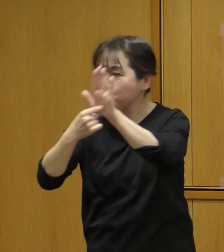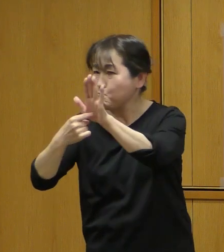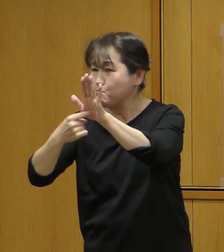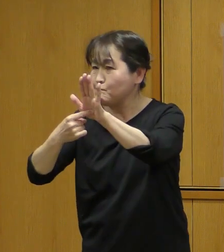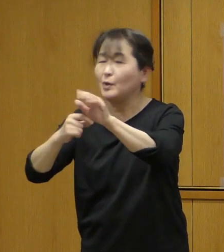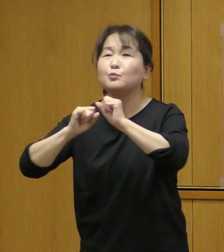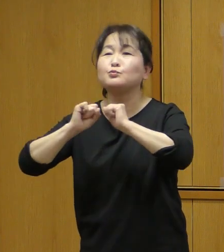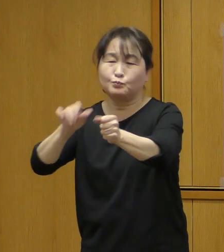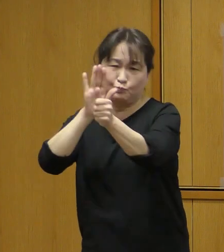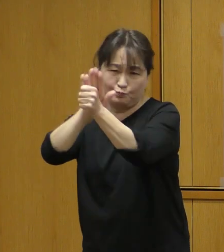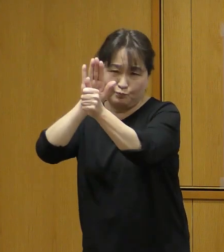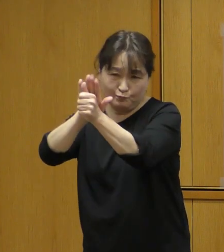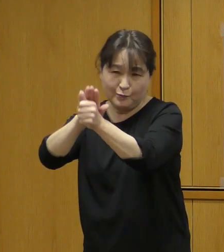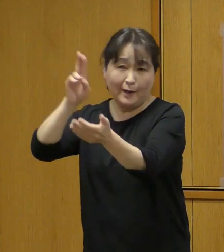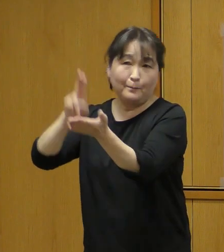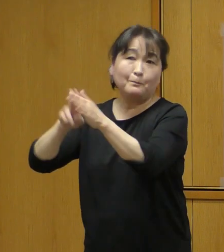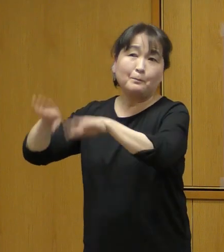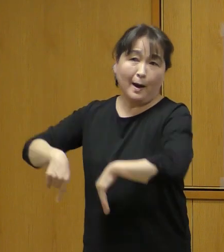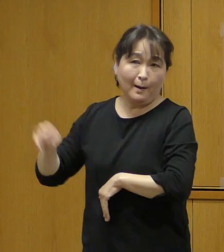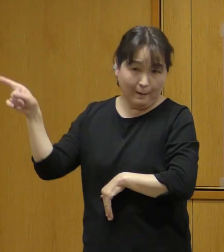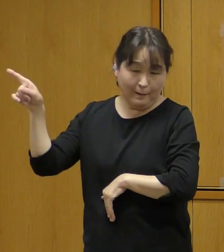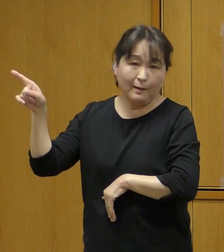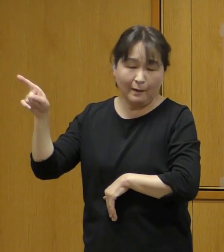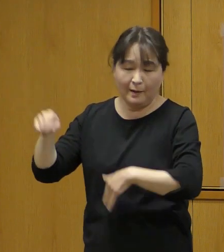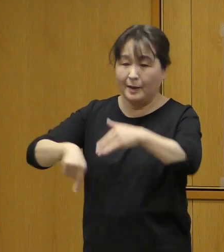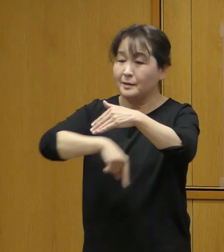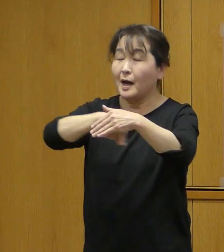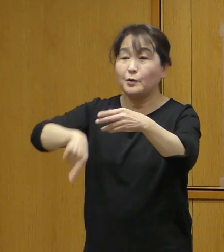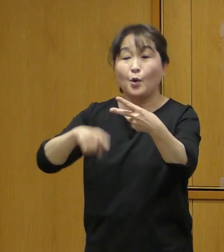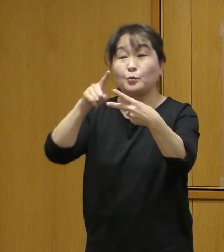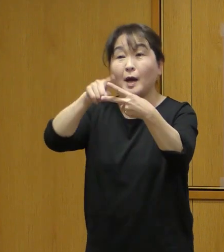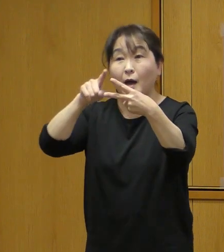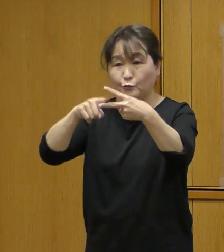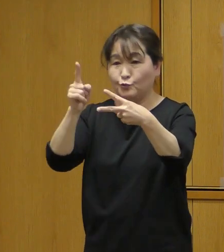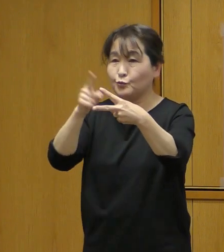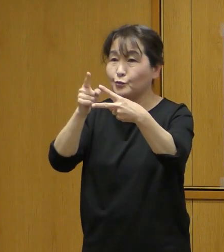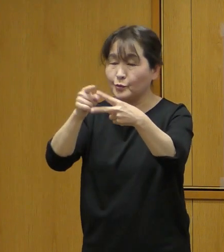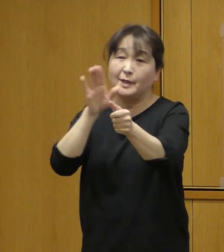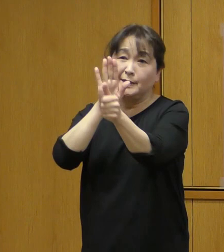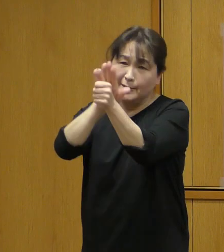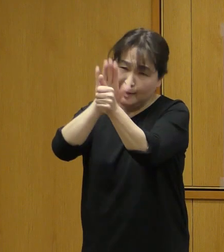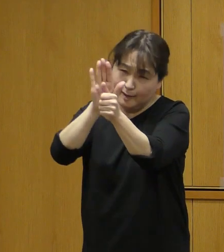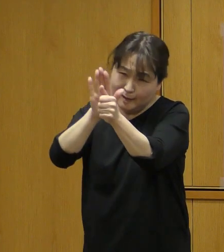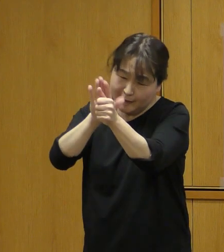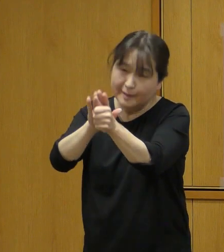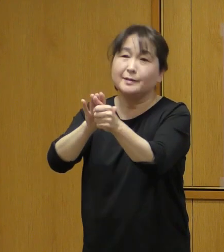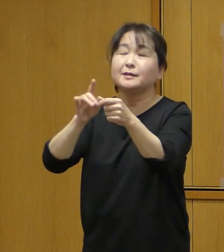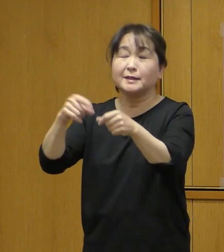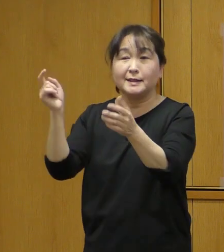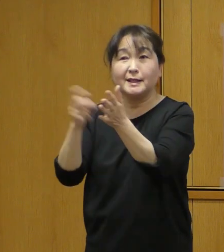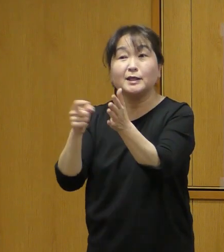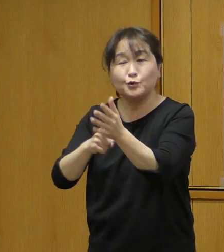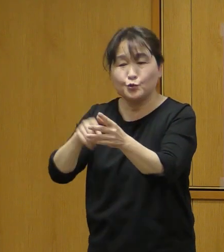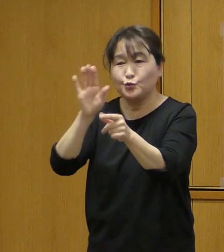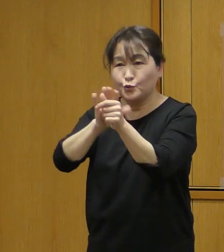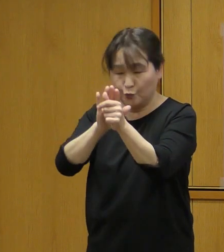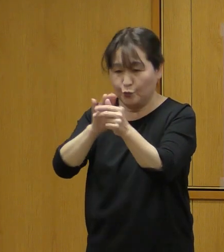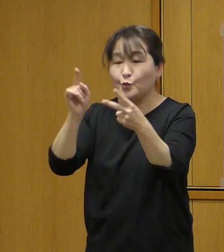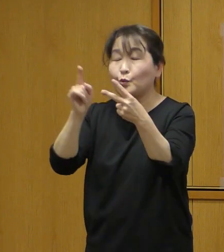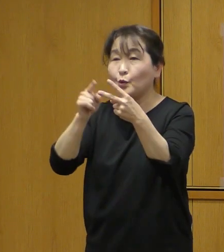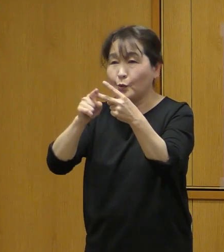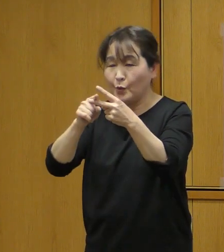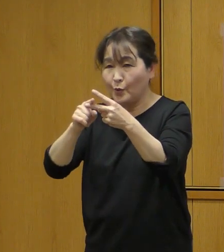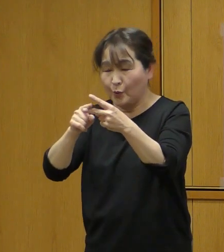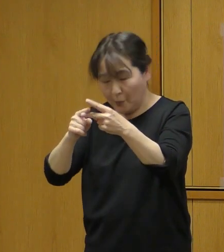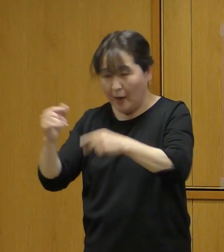ました。内容は2つの段階、1つは緊急支援フェーズ、もう1つは V 字回復